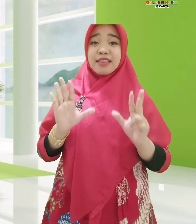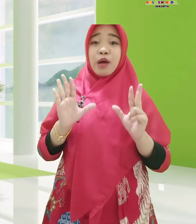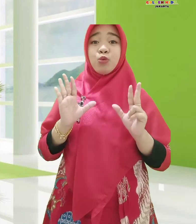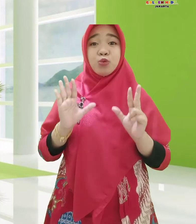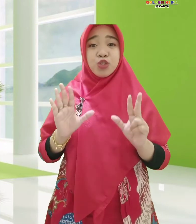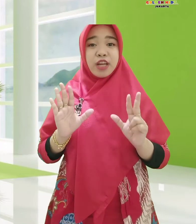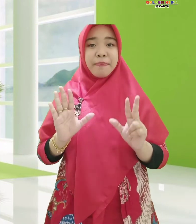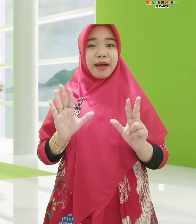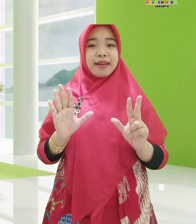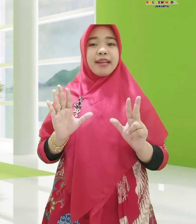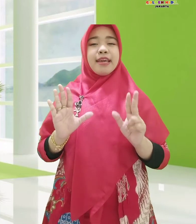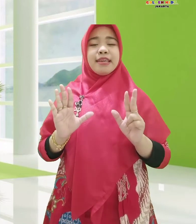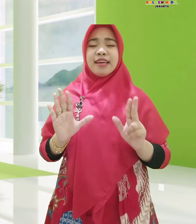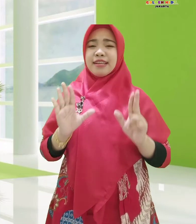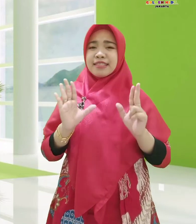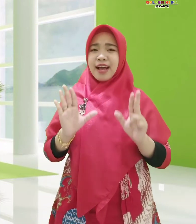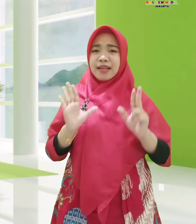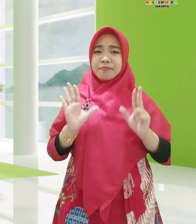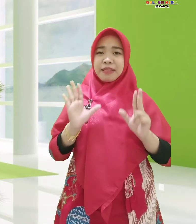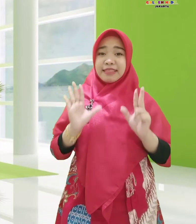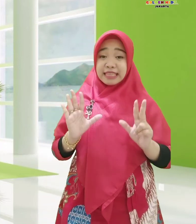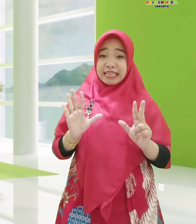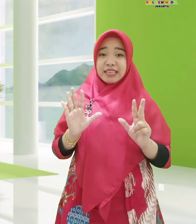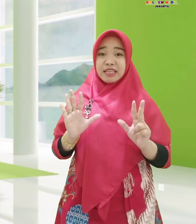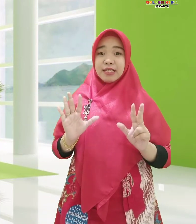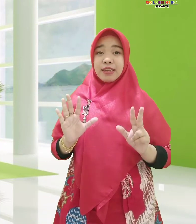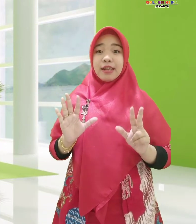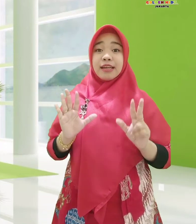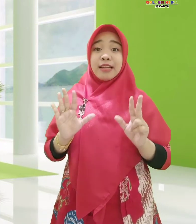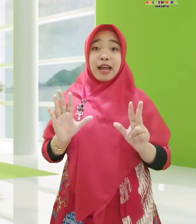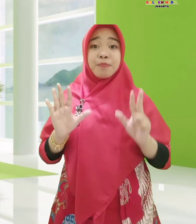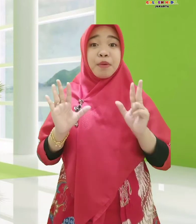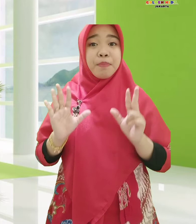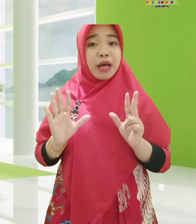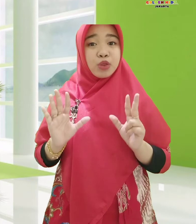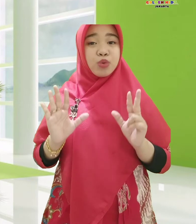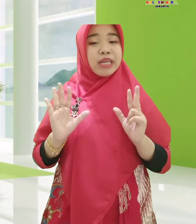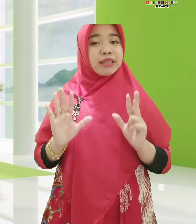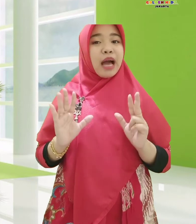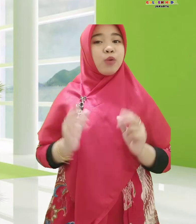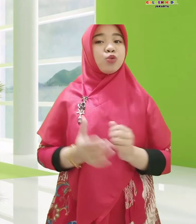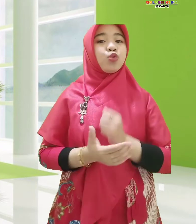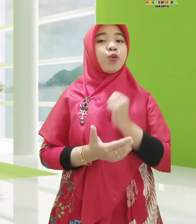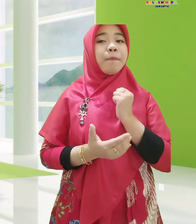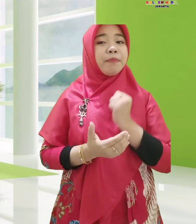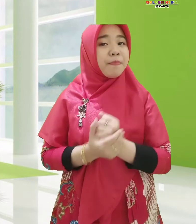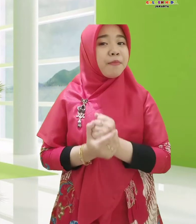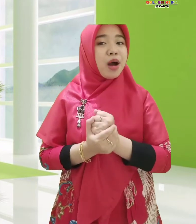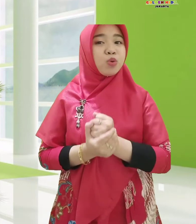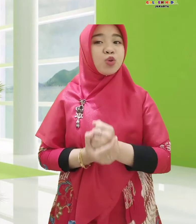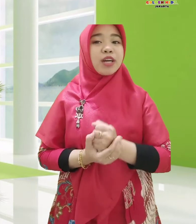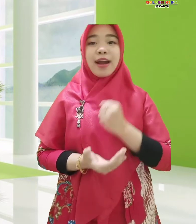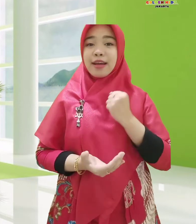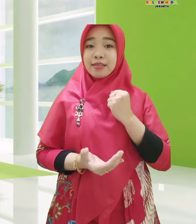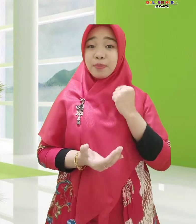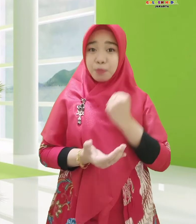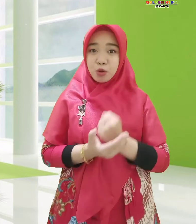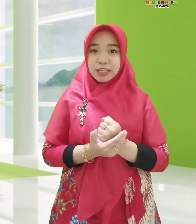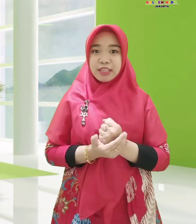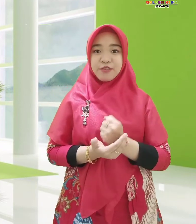atau ucapan yang sangat penting dan membantu kita untuk membangun karakter positif